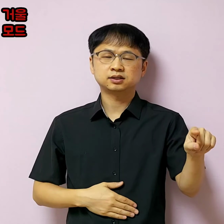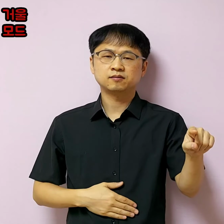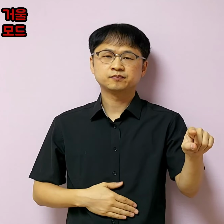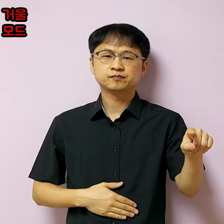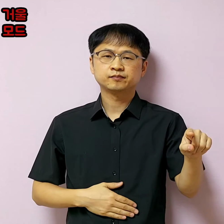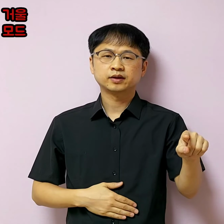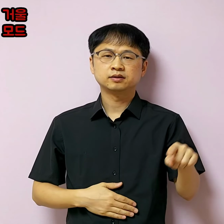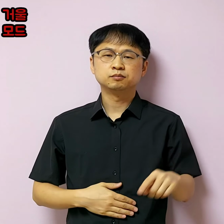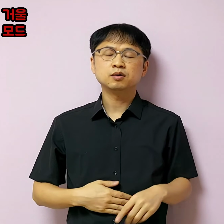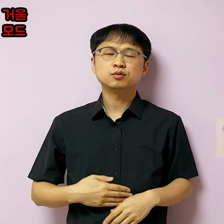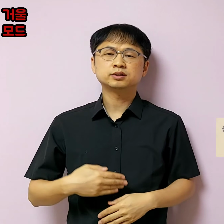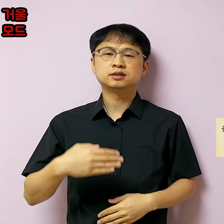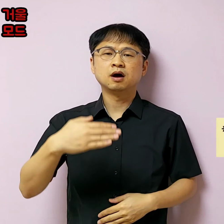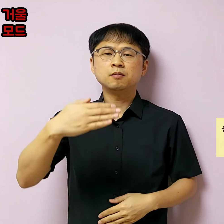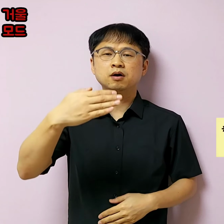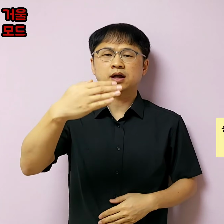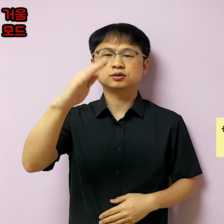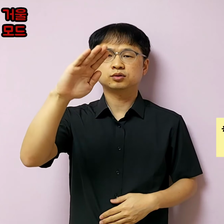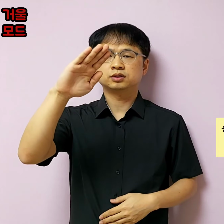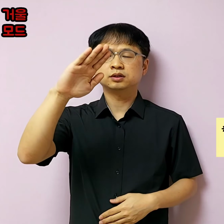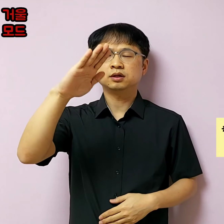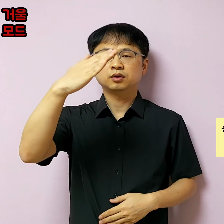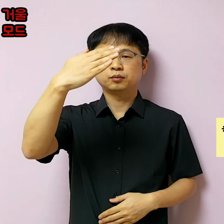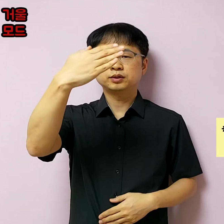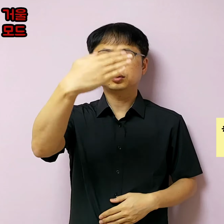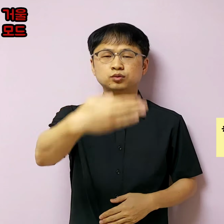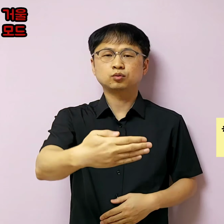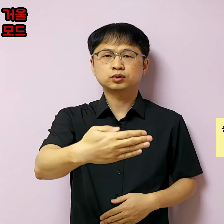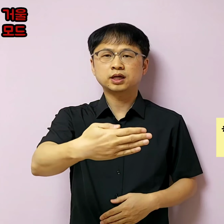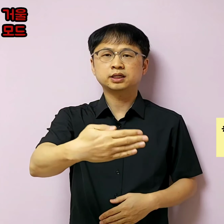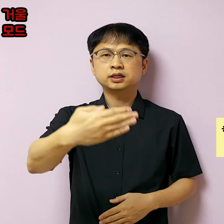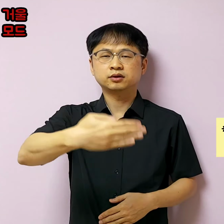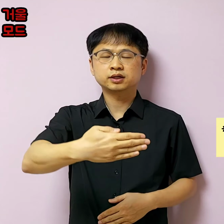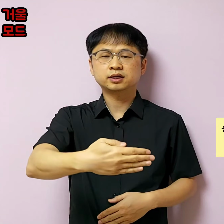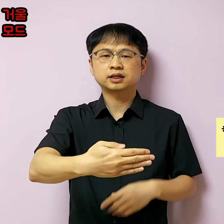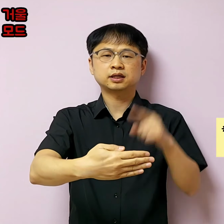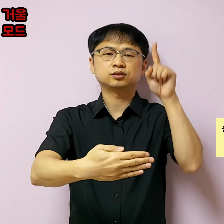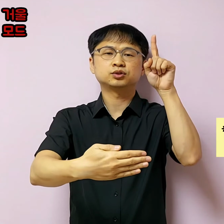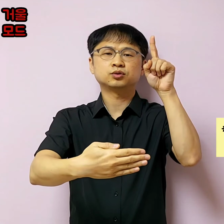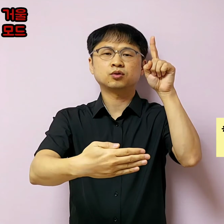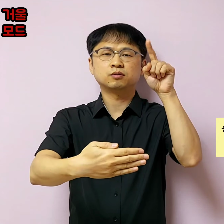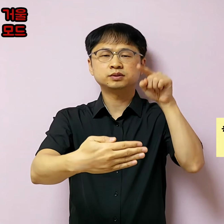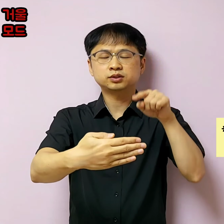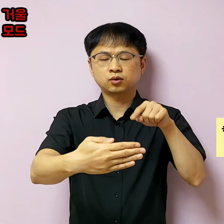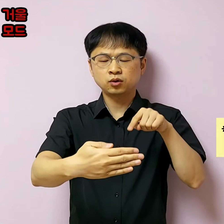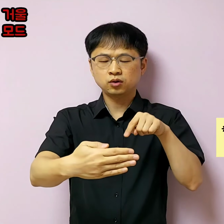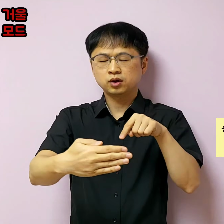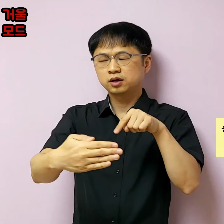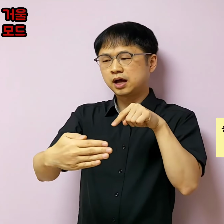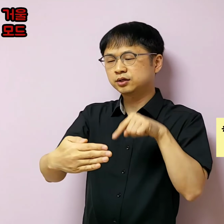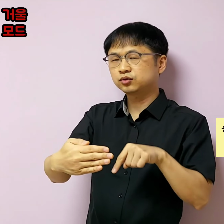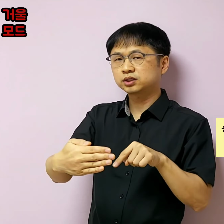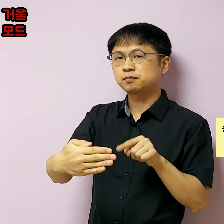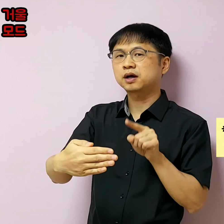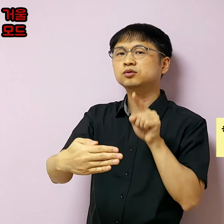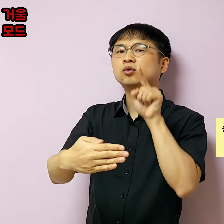선이죠. 무엇을 넘어라는 수어는 왼손으로 울타리 경계를 나타내 주시고 검지로 안쪽에서